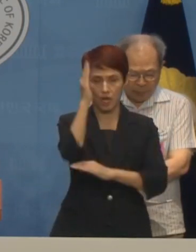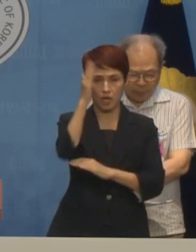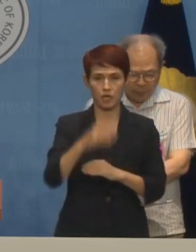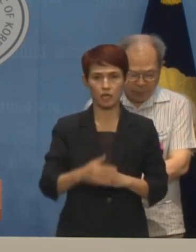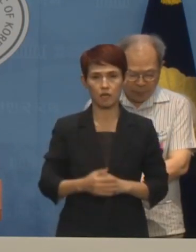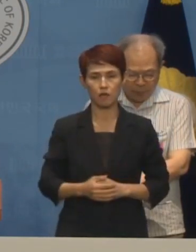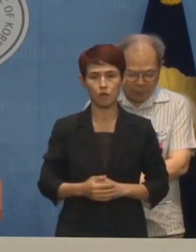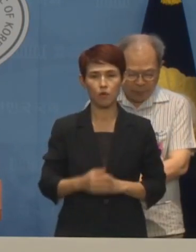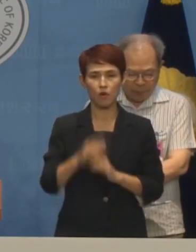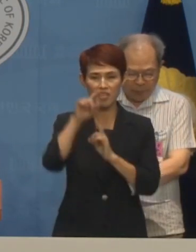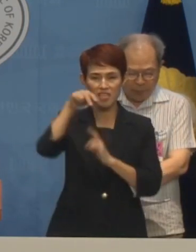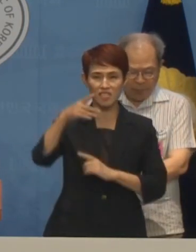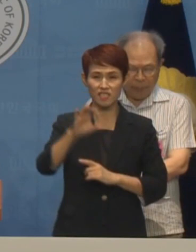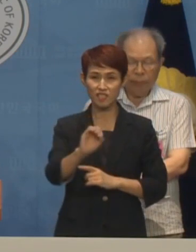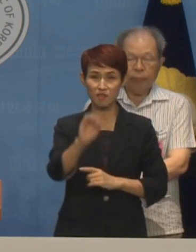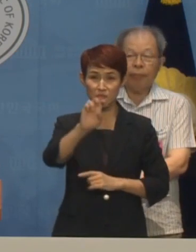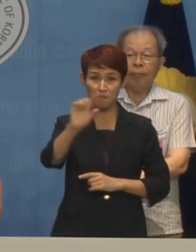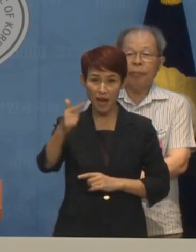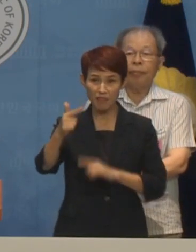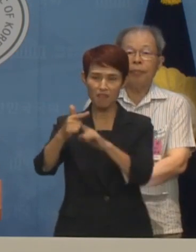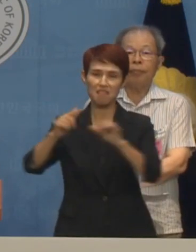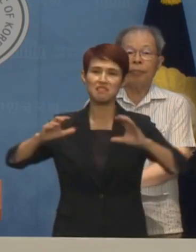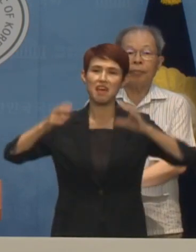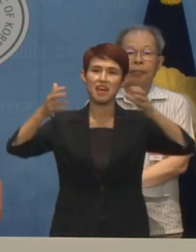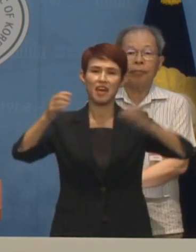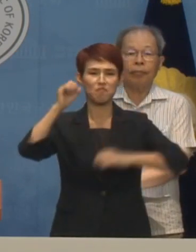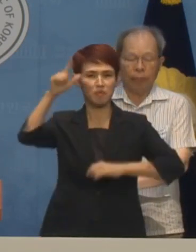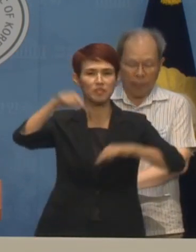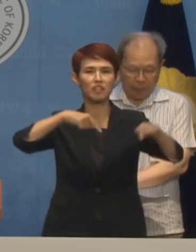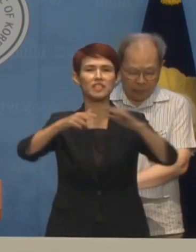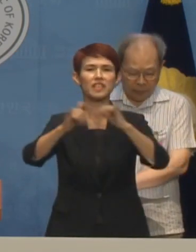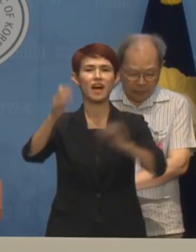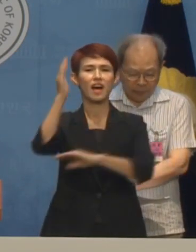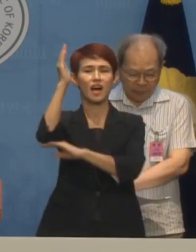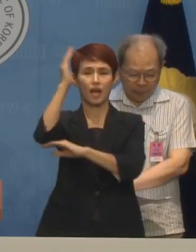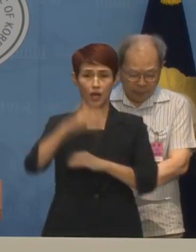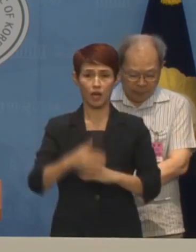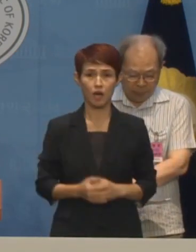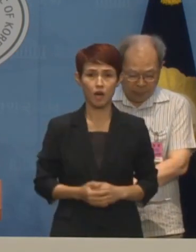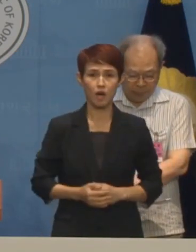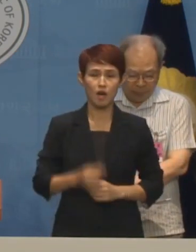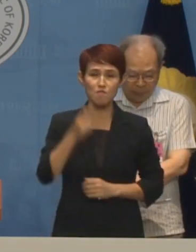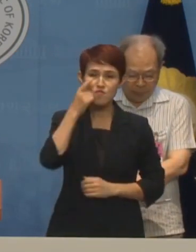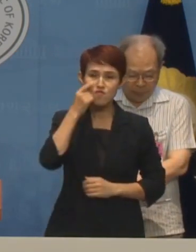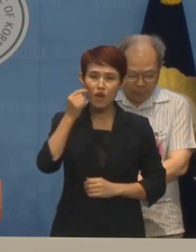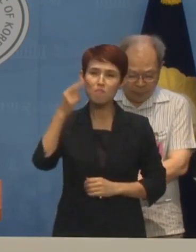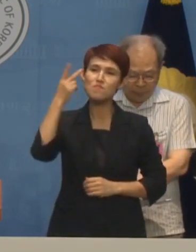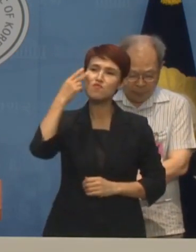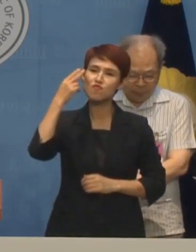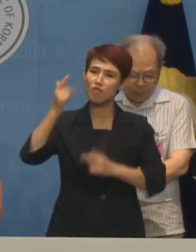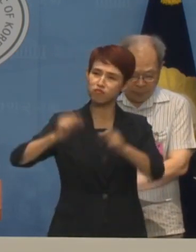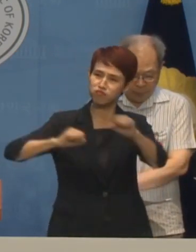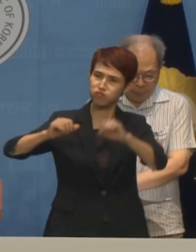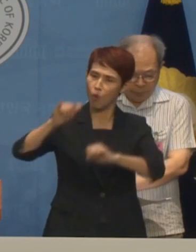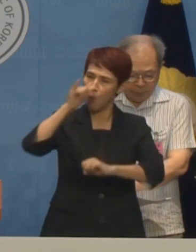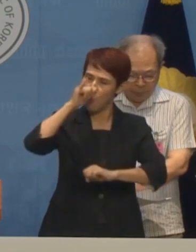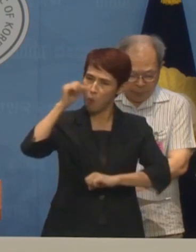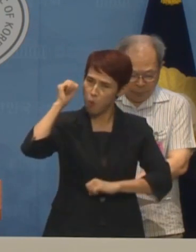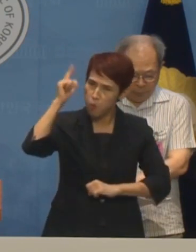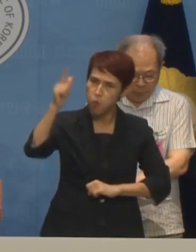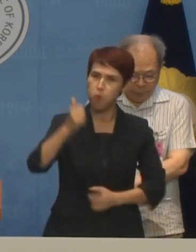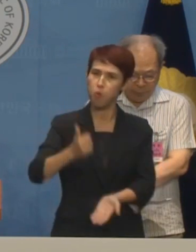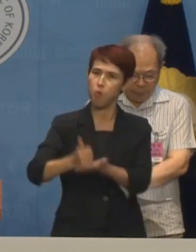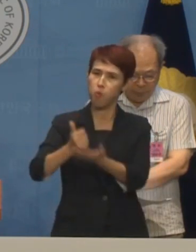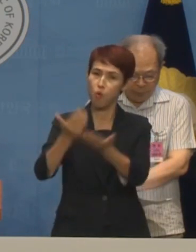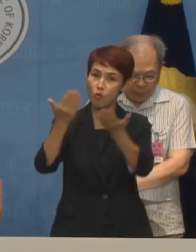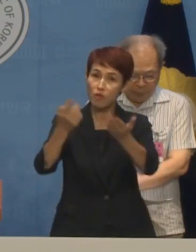독재자 이승만에 대해서는 세계적인 정치가였다. 미국의 조야를 움직일 만한 역량도 있다며 위대한